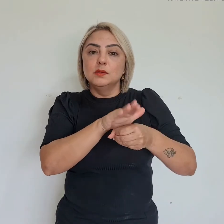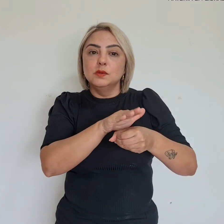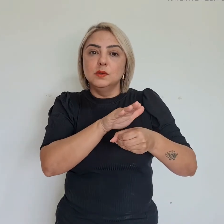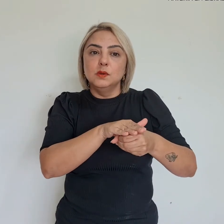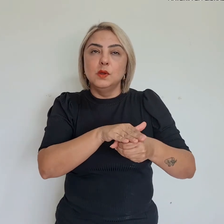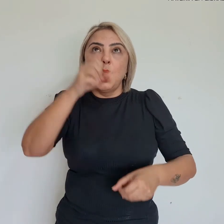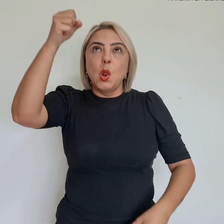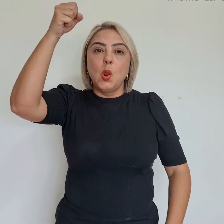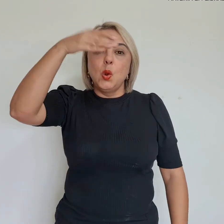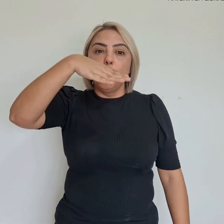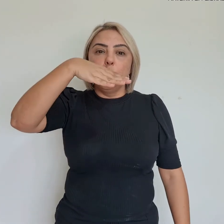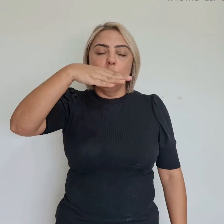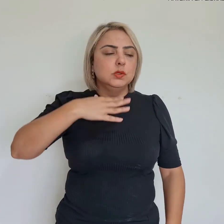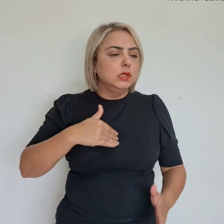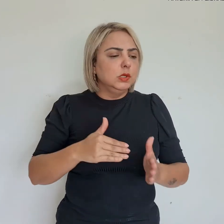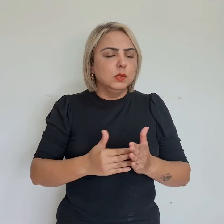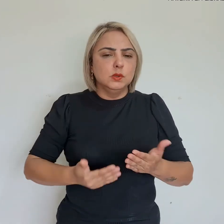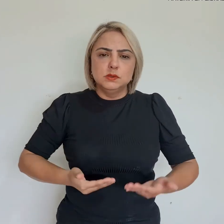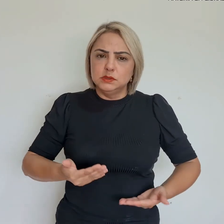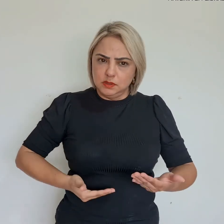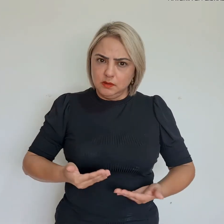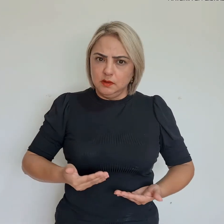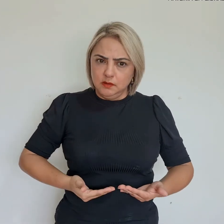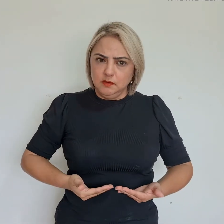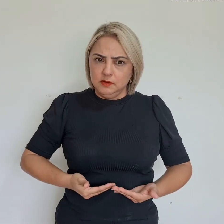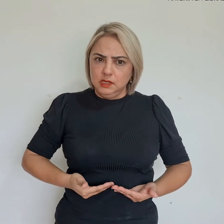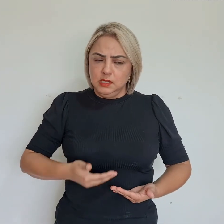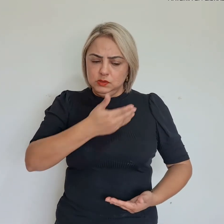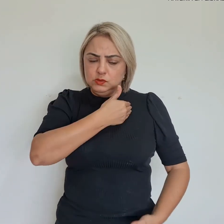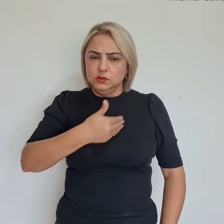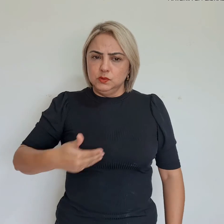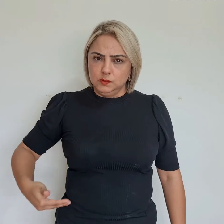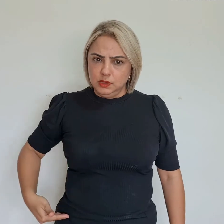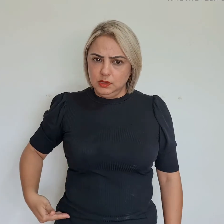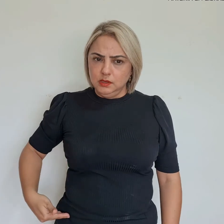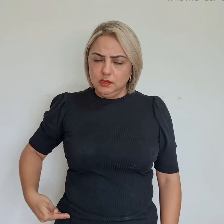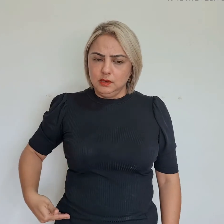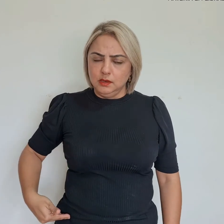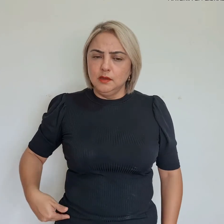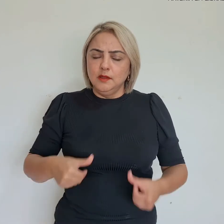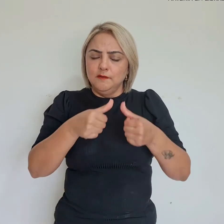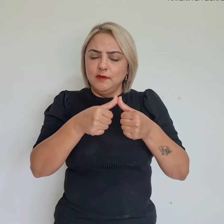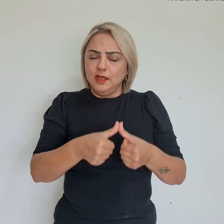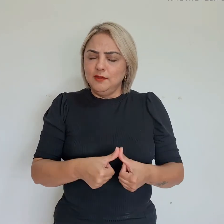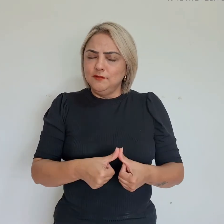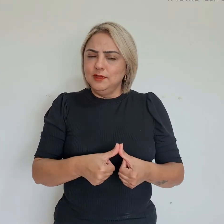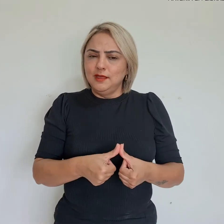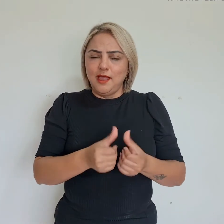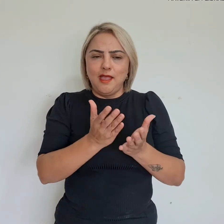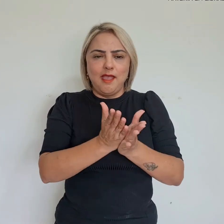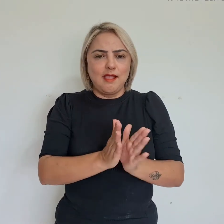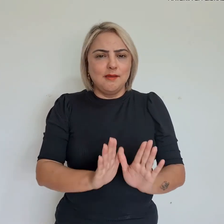luz e todos os serviços prestados pelo Estado vão ficando sem esse serviço.